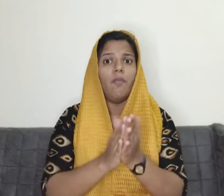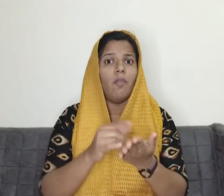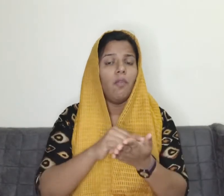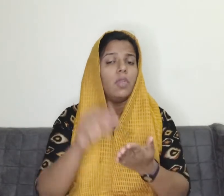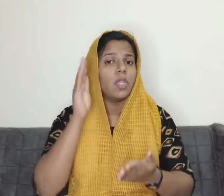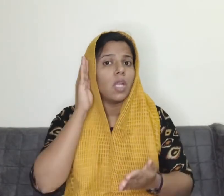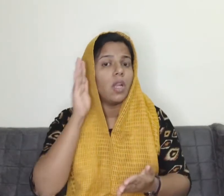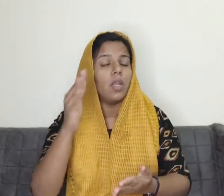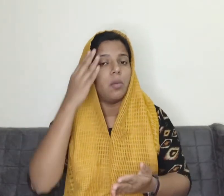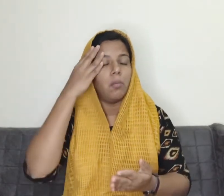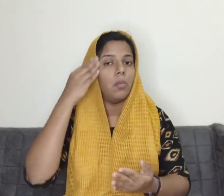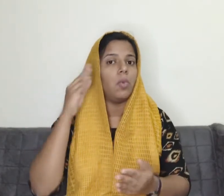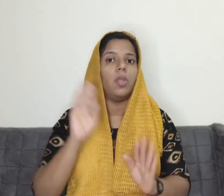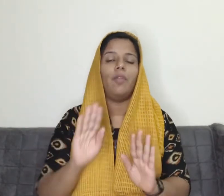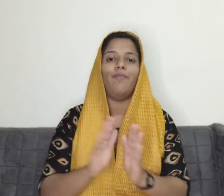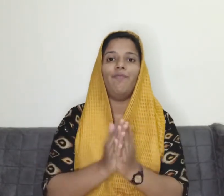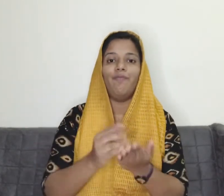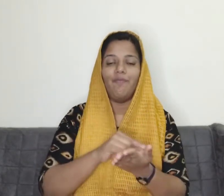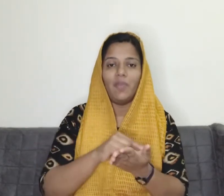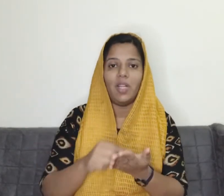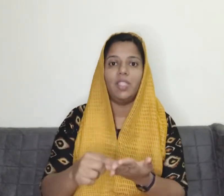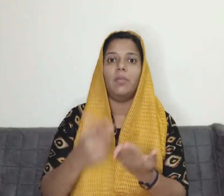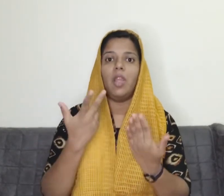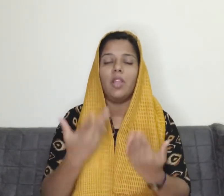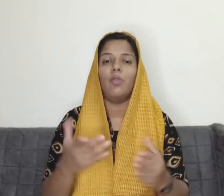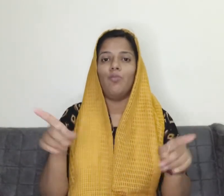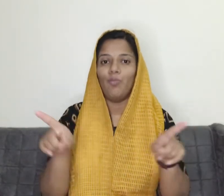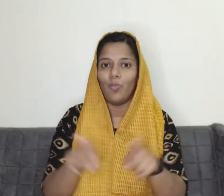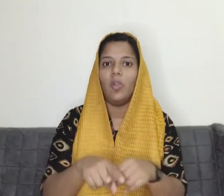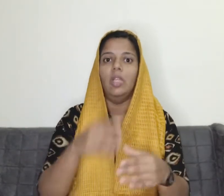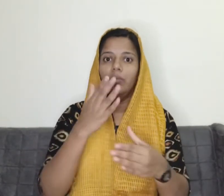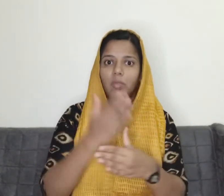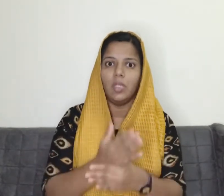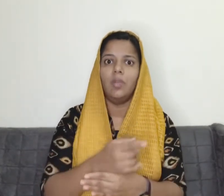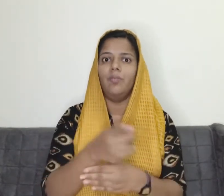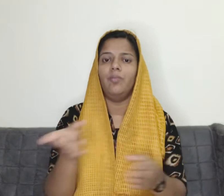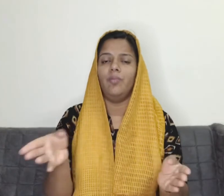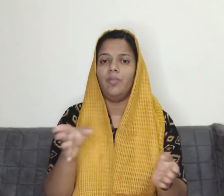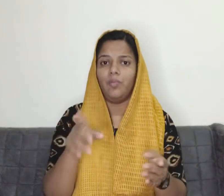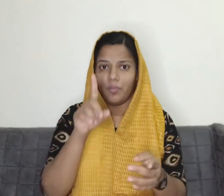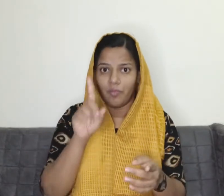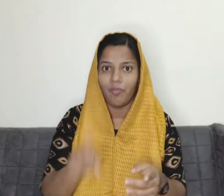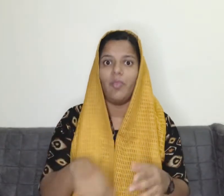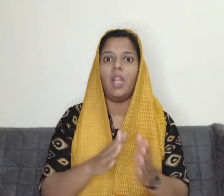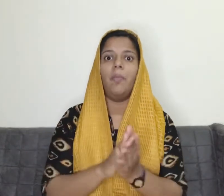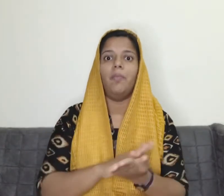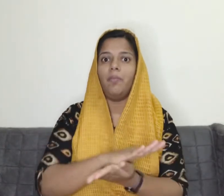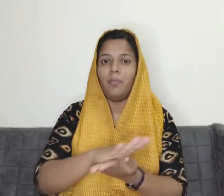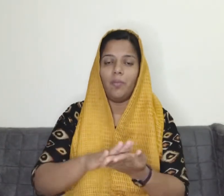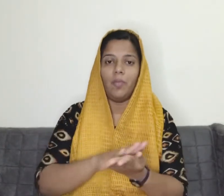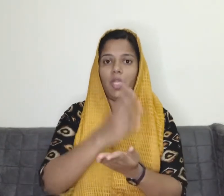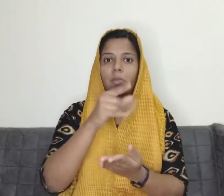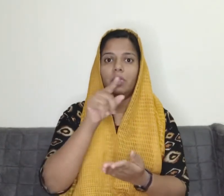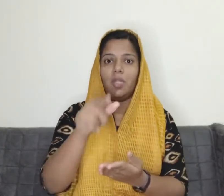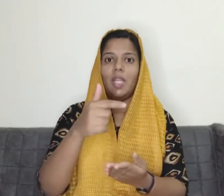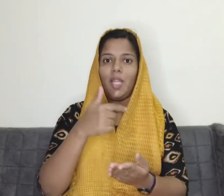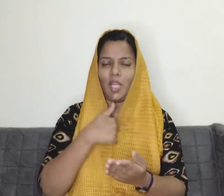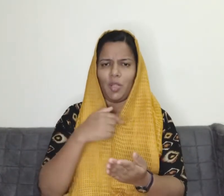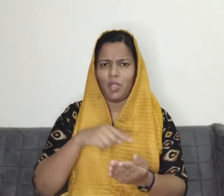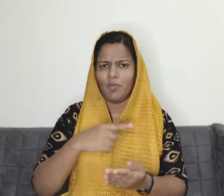കേട്ട് മറക്കുന്നവരാകാതെ വചനം എന്തു പറയുന്നു അത് ചെയ്യുന്നവരായി തീരുവാൻ. ആമേൻ. പരിശുദ്ധാത്മാവ് എന്നെയും നിങ്ങളെയും ഈ